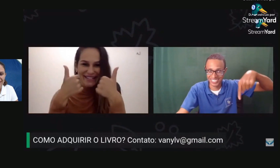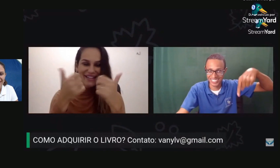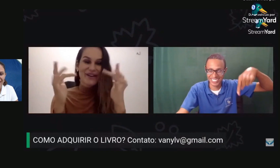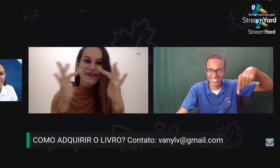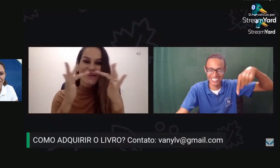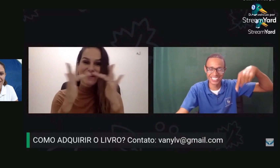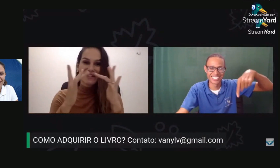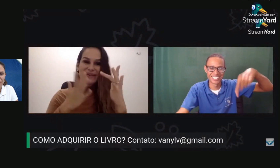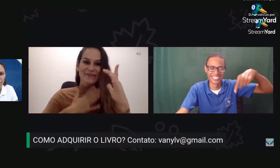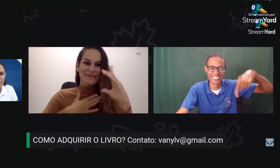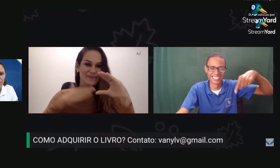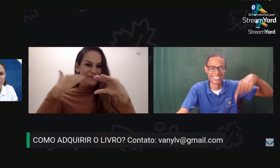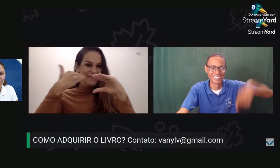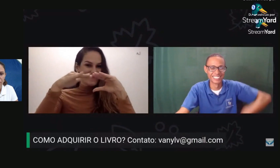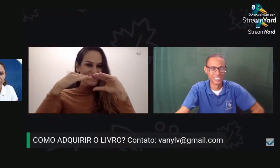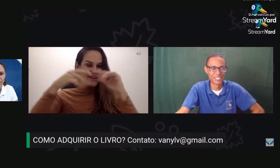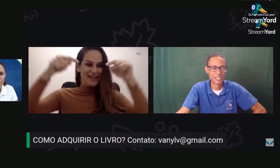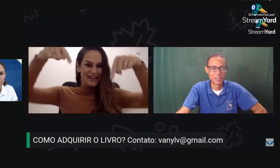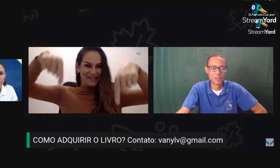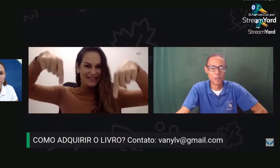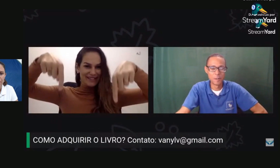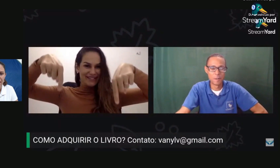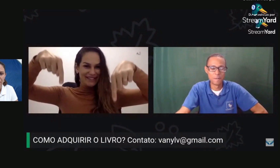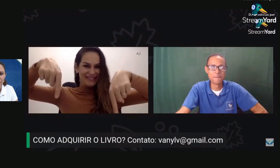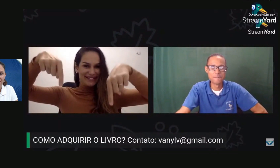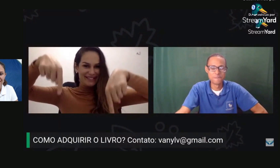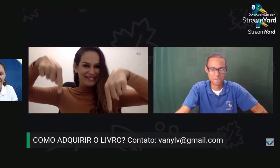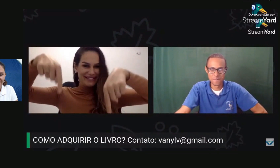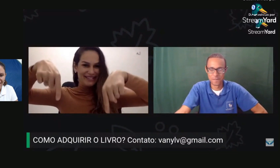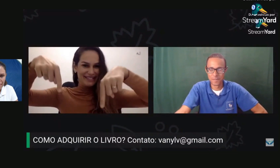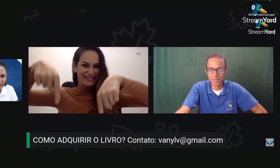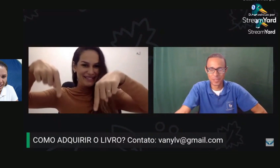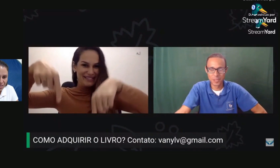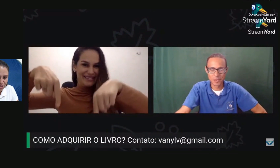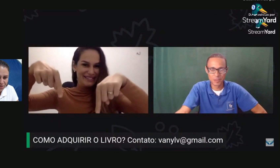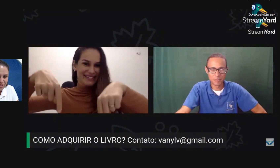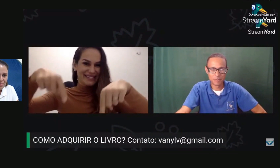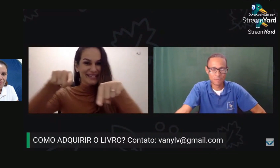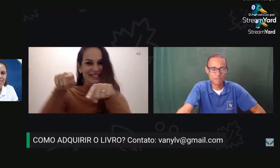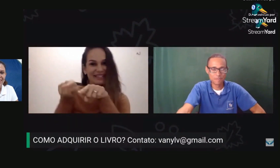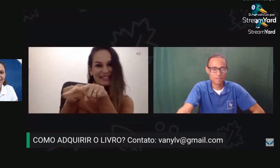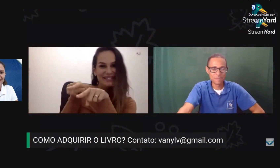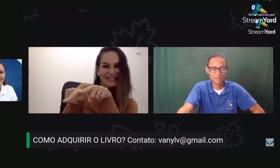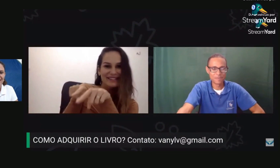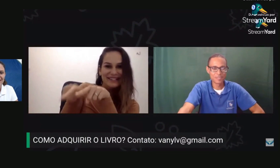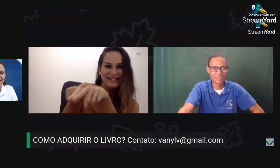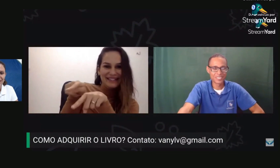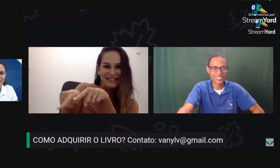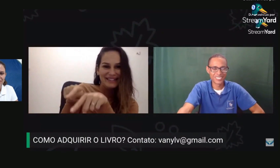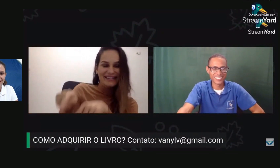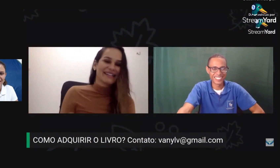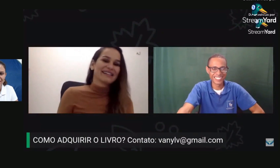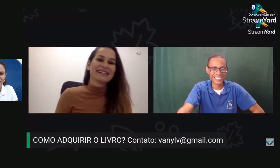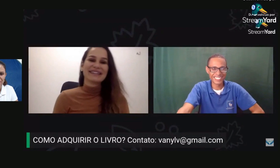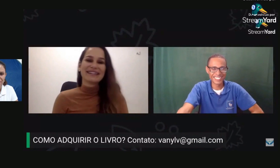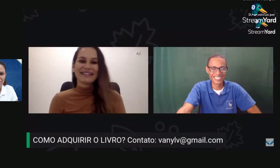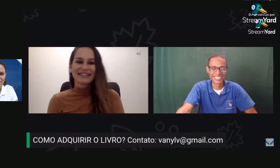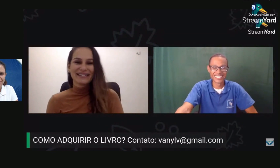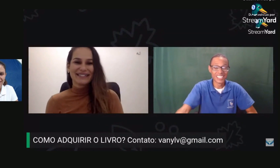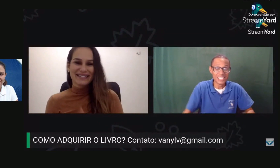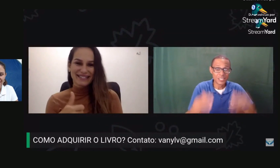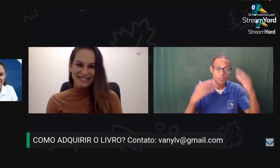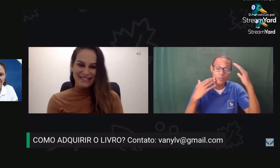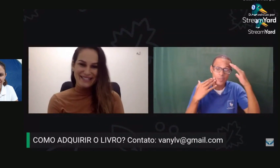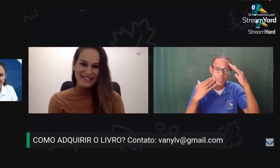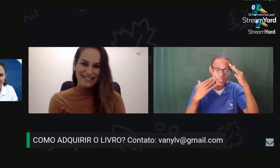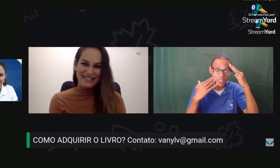leitura, né? Faça então um pedido, entre em contato comigo por e-mail. O e-mail está aqui abaixo na descrição, certo?